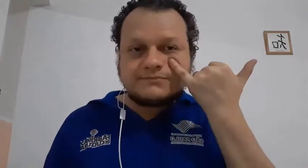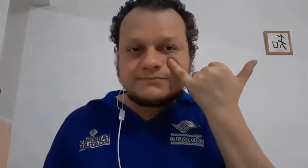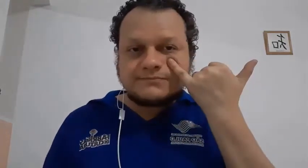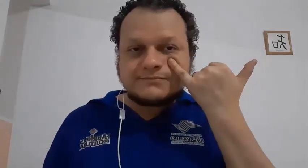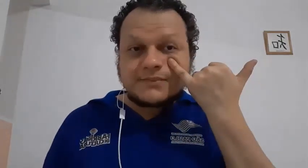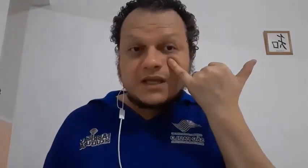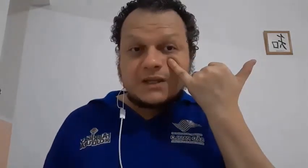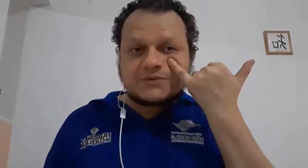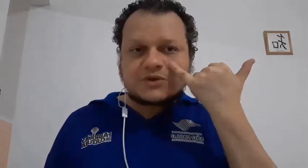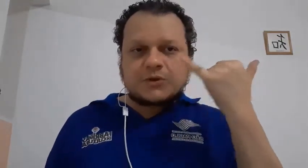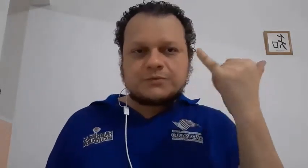Y,